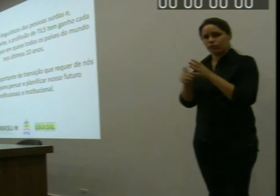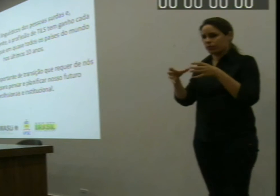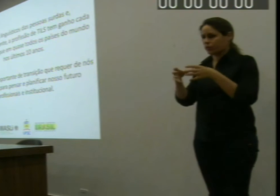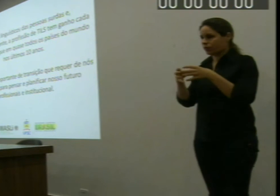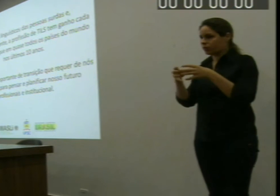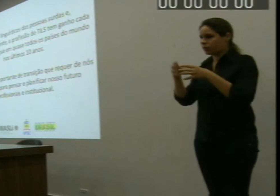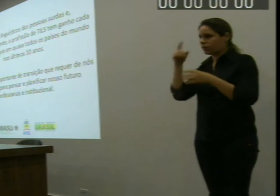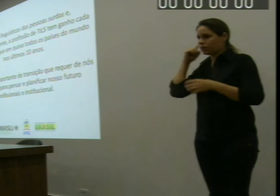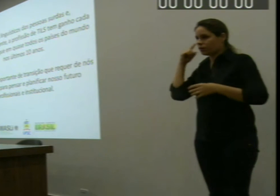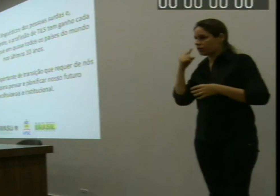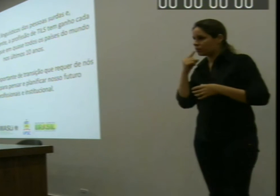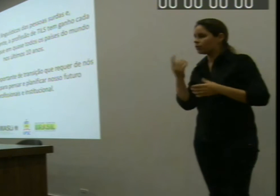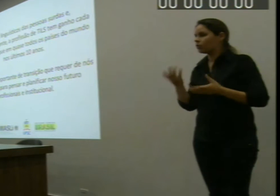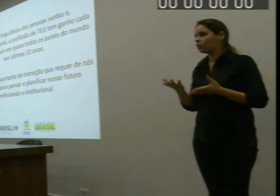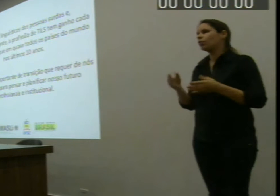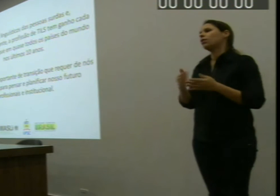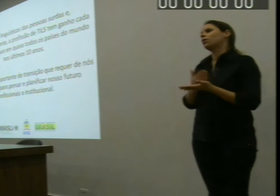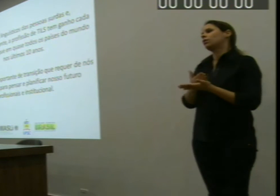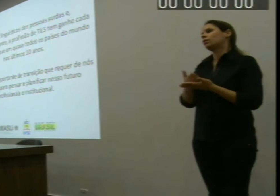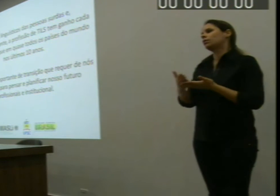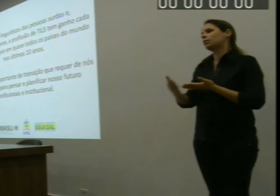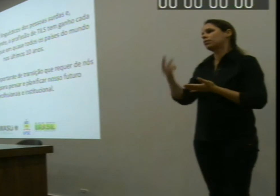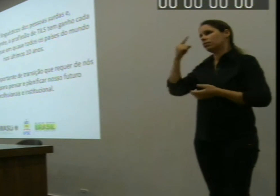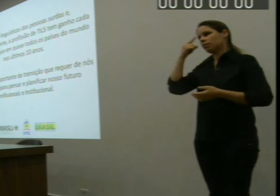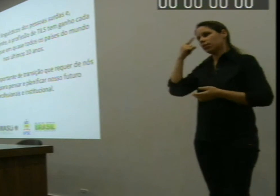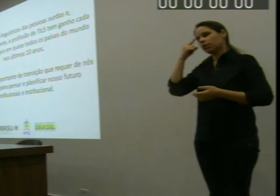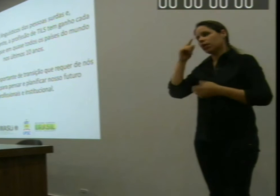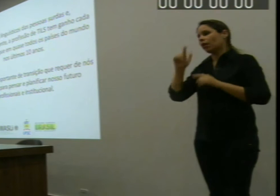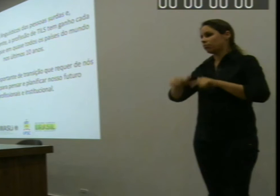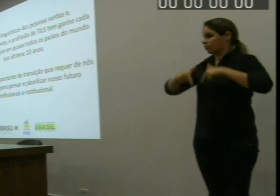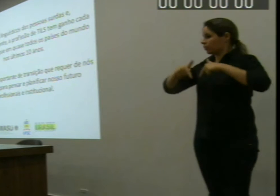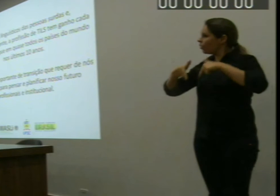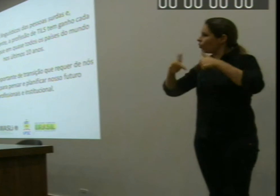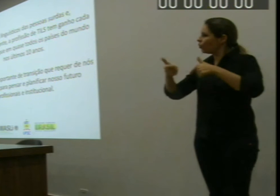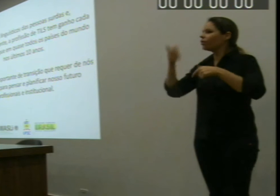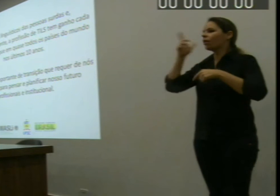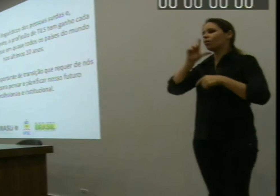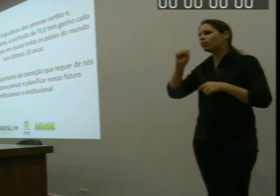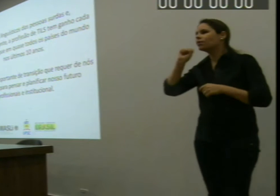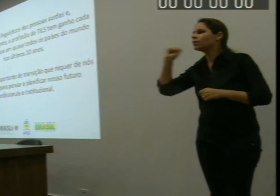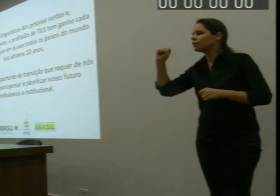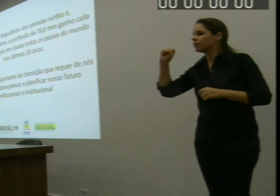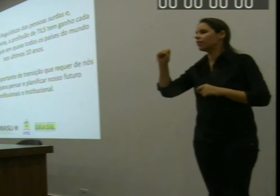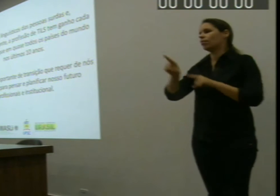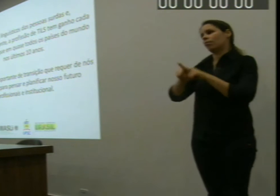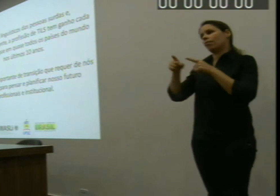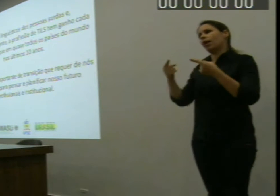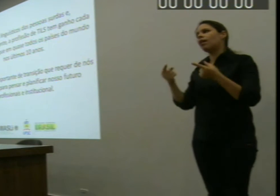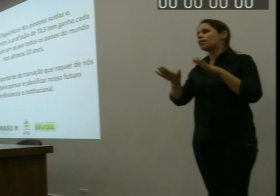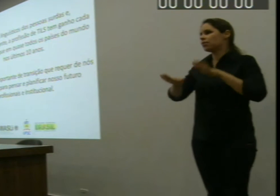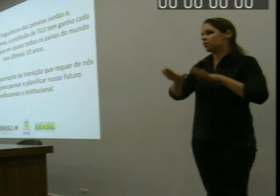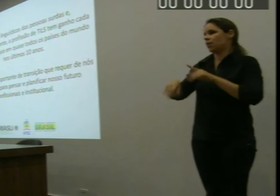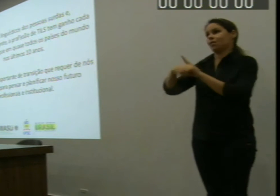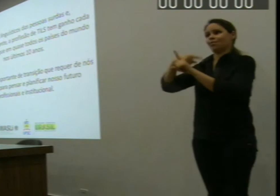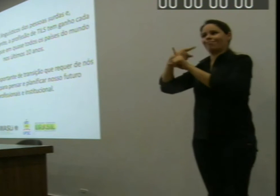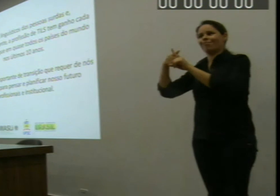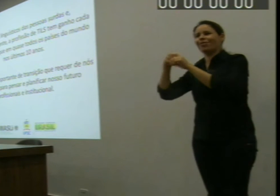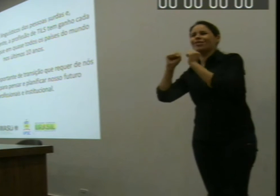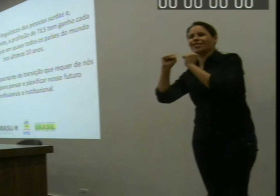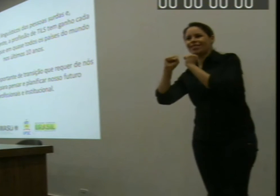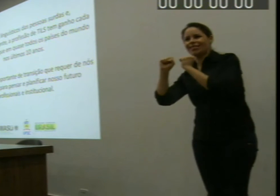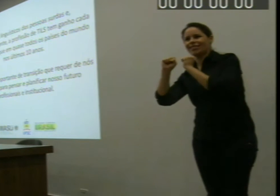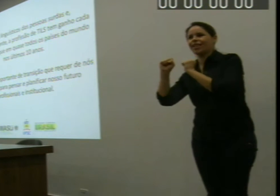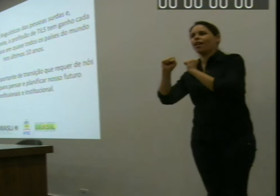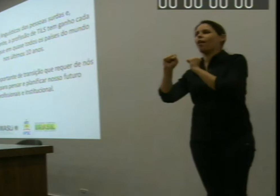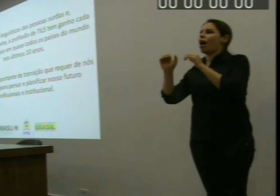pode pensar a partir de agora de várias conquistas que a gente já teve conquistas positivas algumas conquistas como a